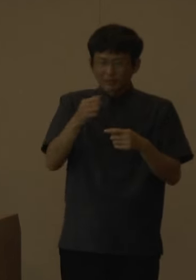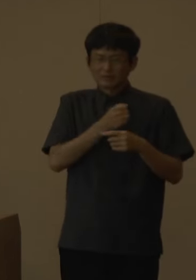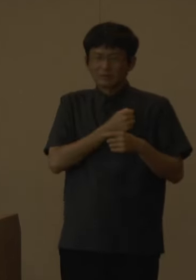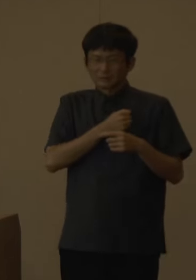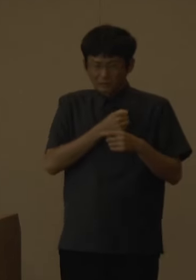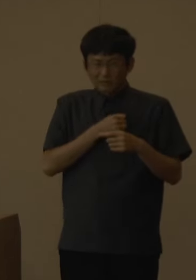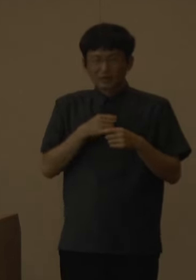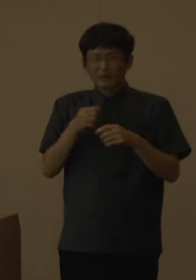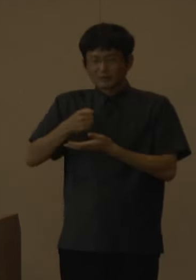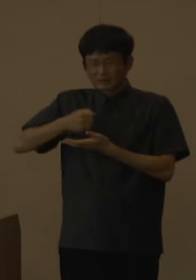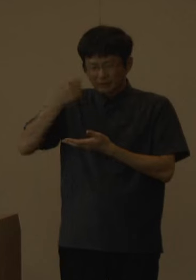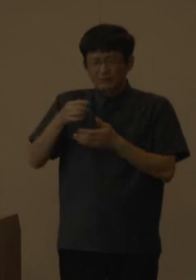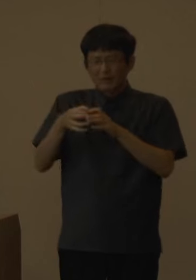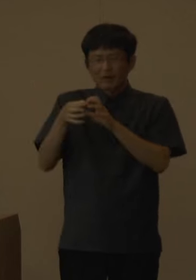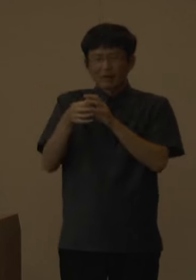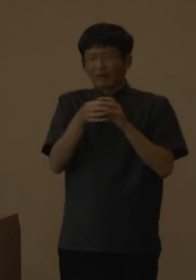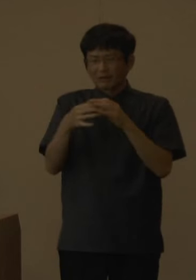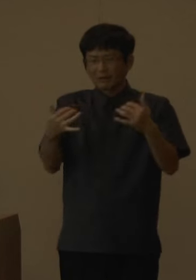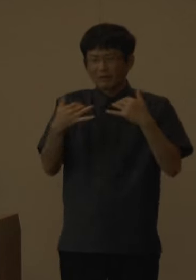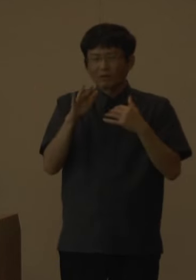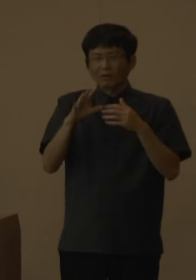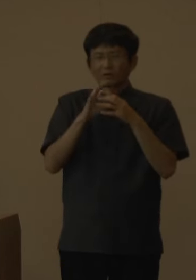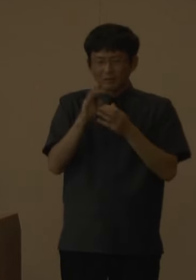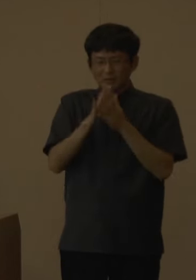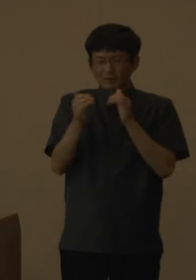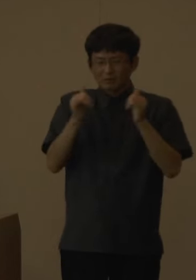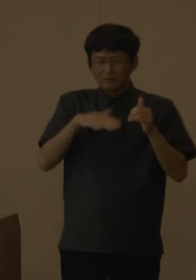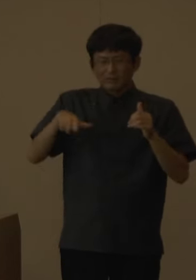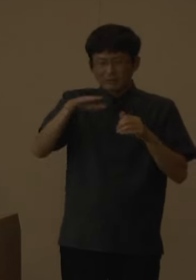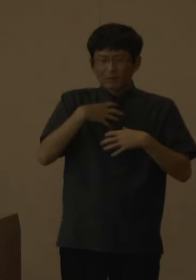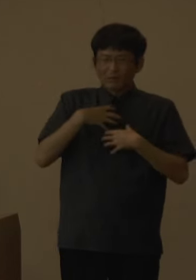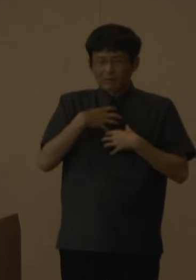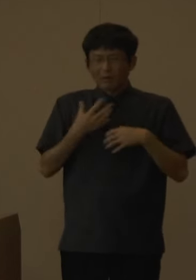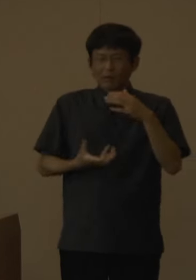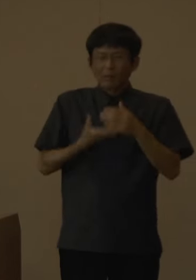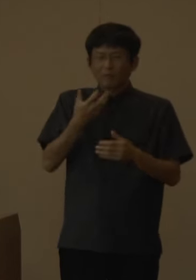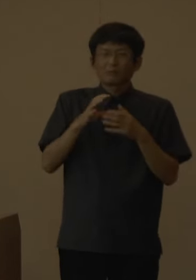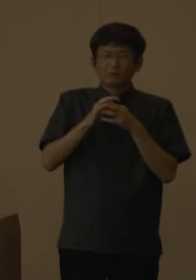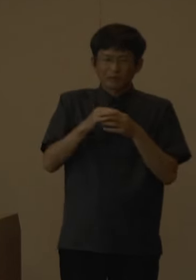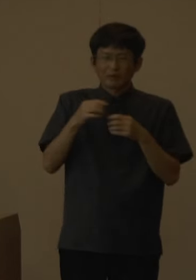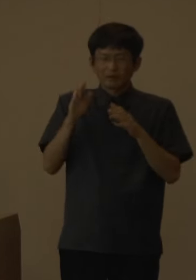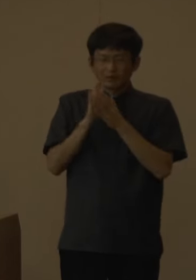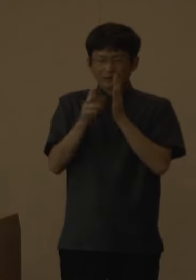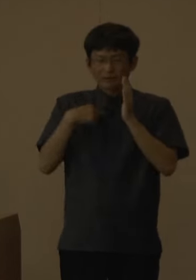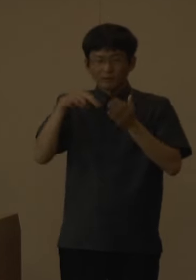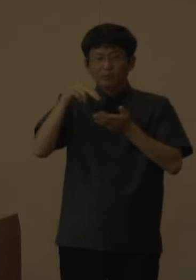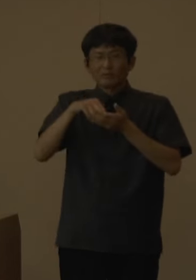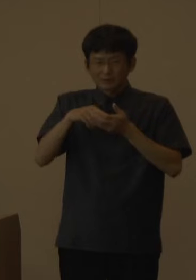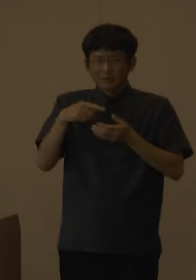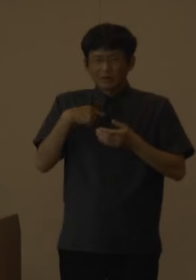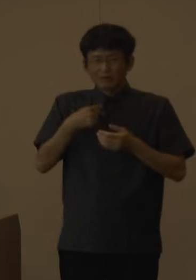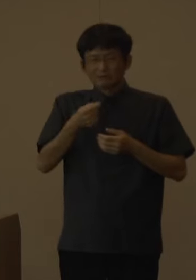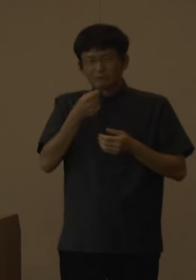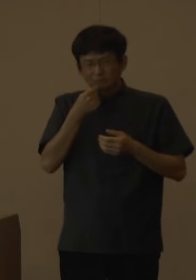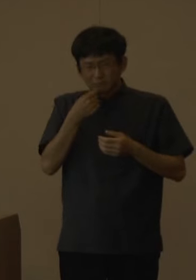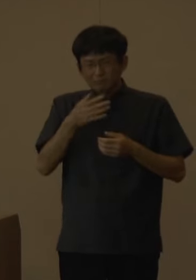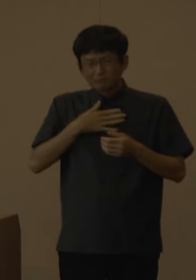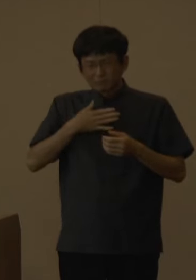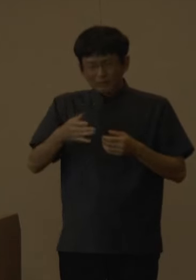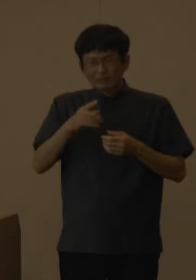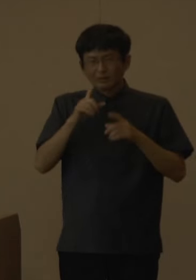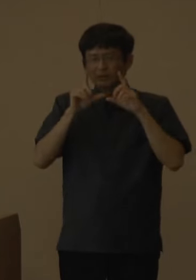につながりかねず、県民に大きな不安を与えるものであり、我々としては極めて遺憾であるということをまず率直に申し上げな